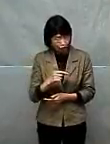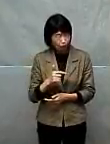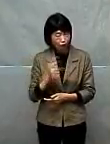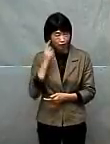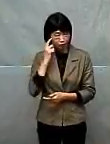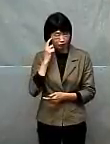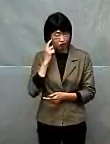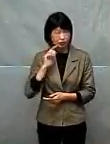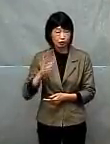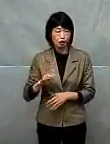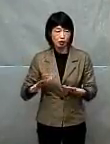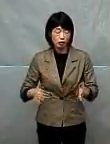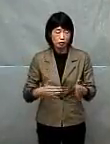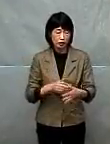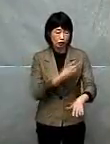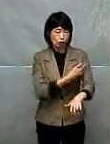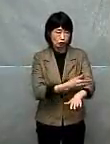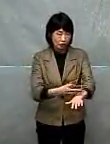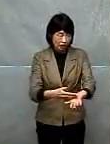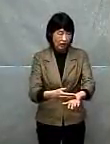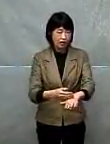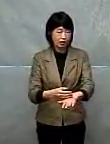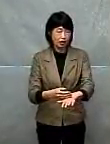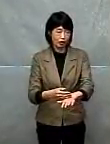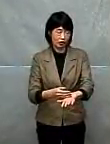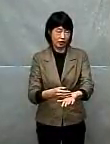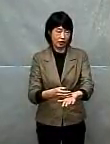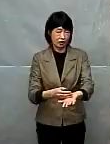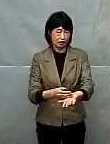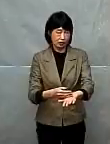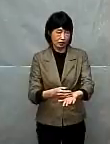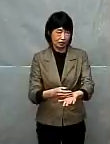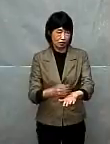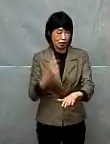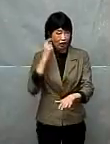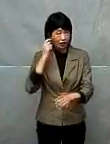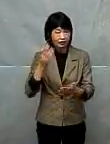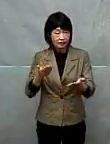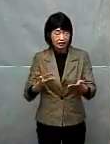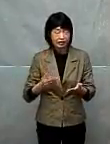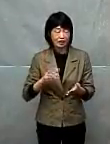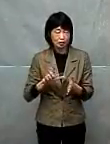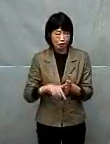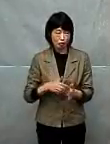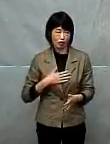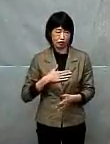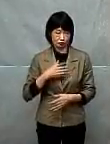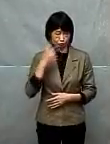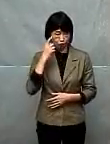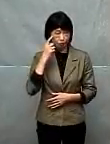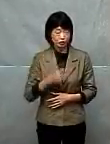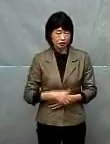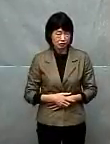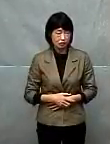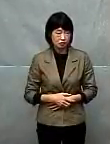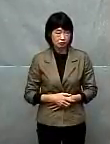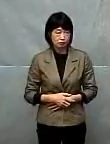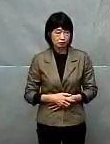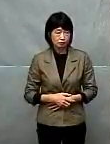れを見ていただければ、まあ、大体、分かっていただけるのではないかと思います。はい。